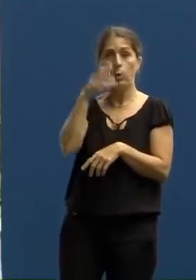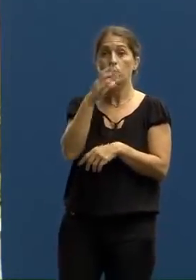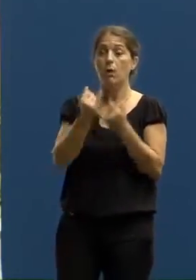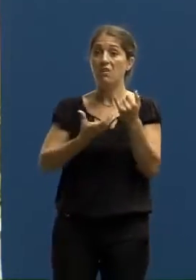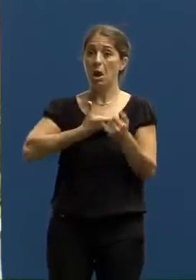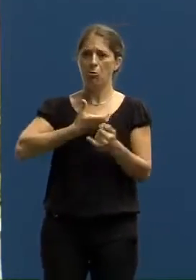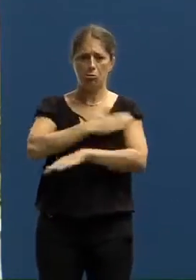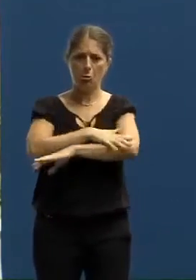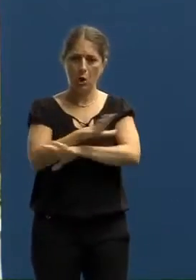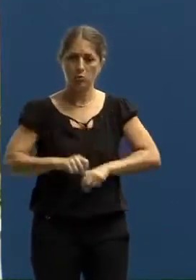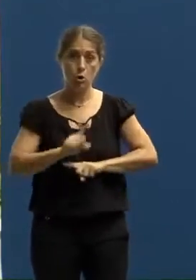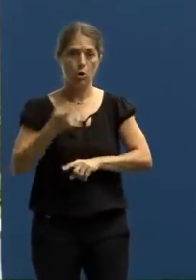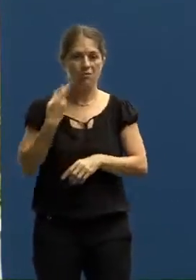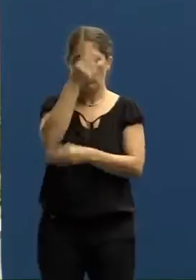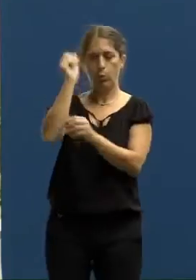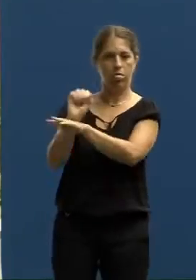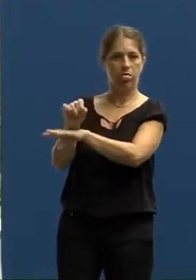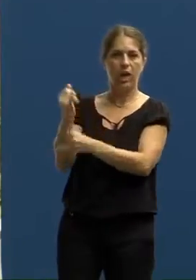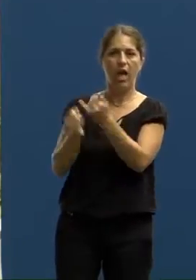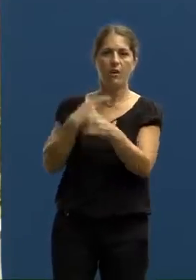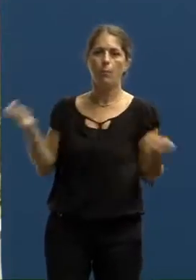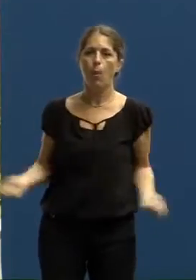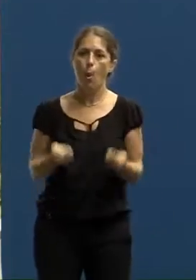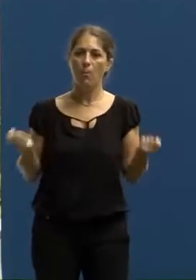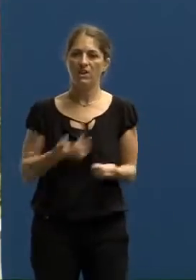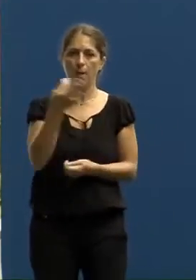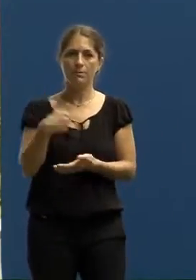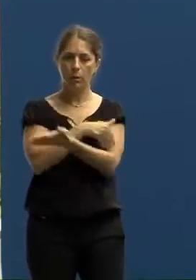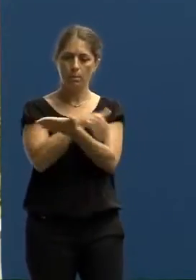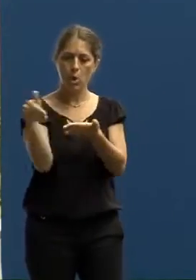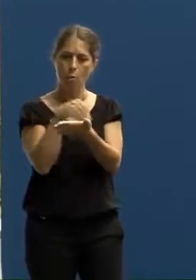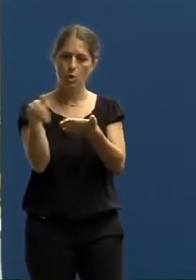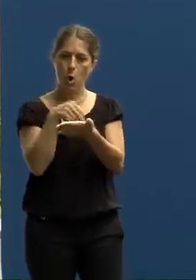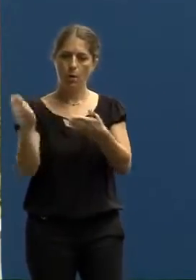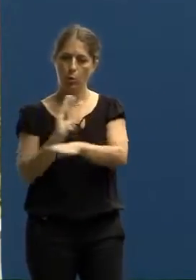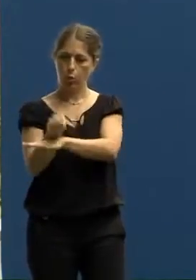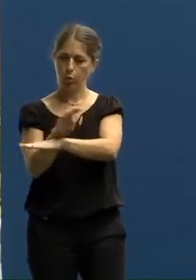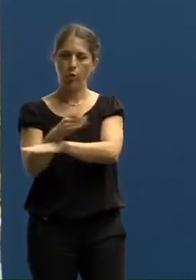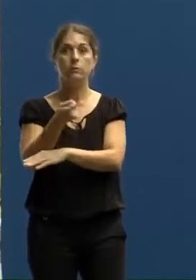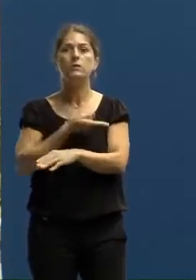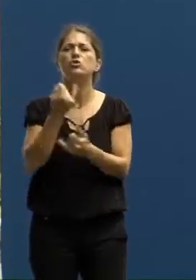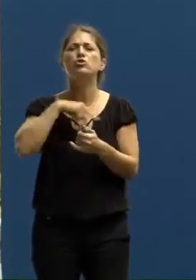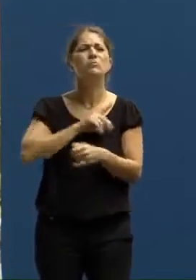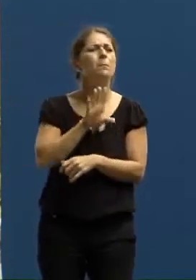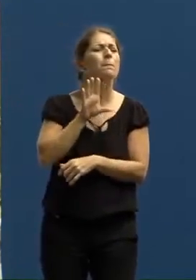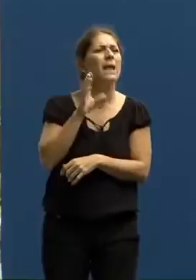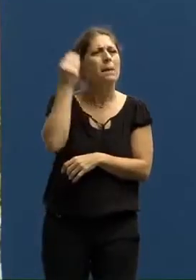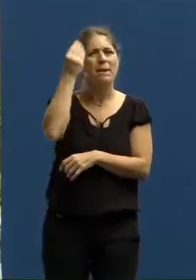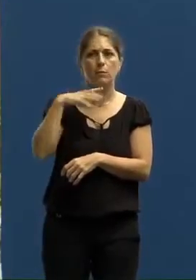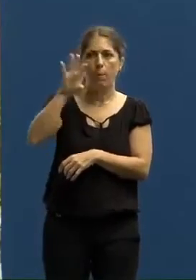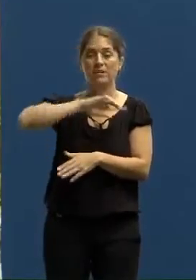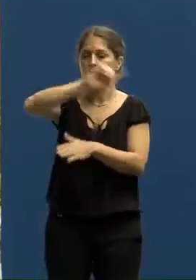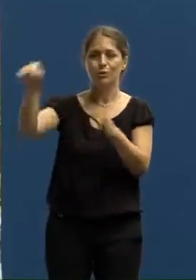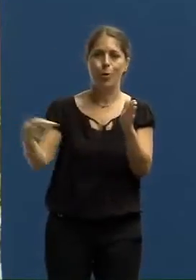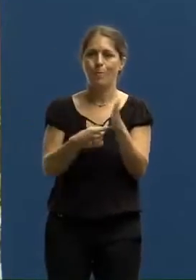gobernaban, primando única e exclusivamente con propaganda e a veces con chuvia de millóns aqueles nos que sí gobernaba. Nos entendemos que o país é a totalidade, por eso,